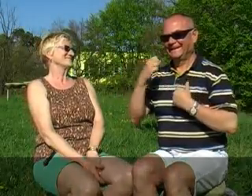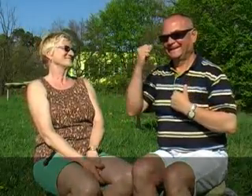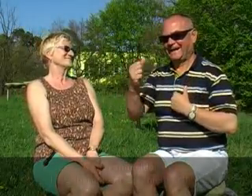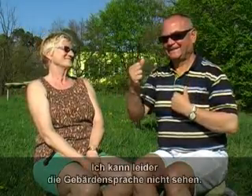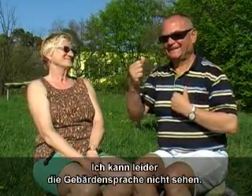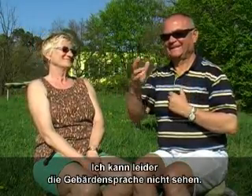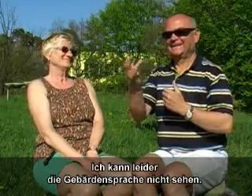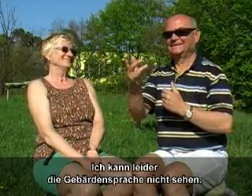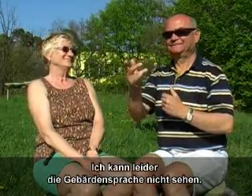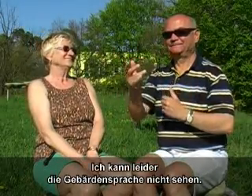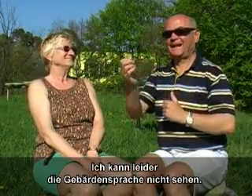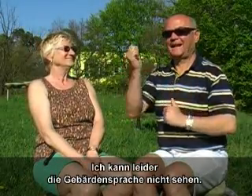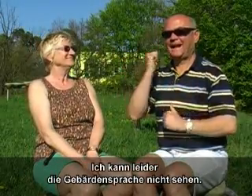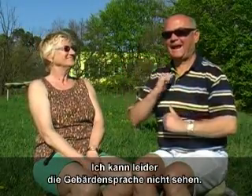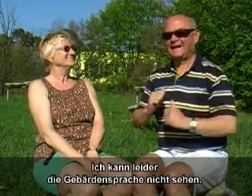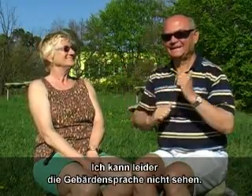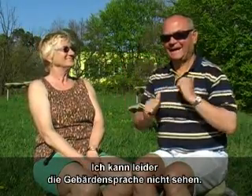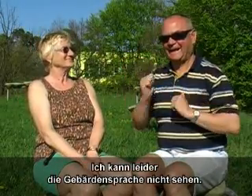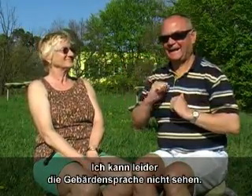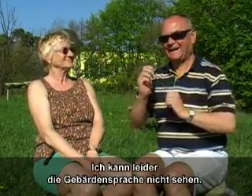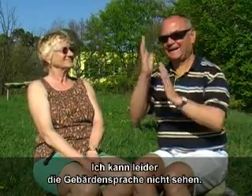Ich kann leider die Gebärdensprache nicht sehen.